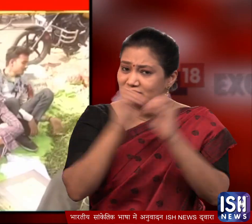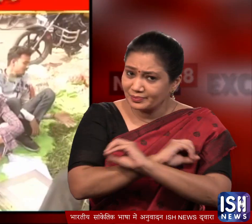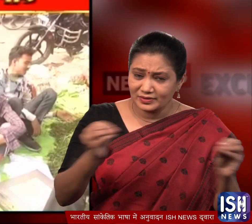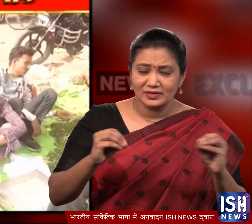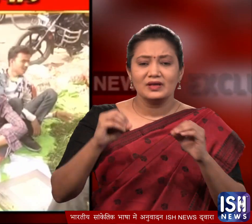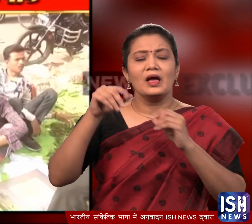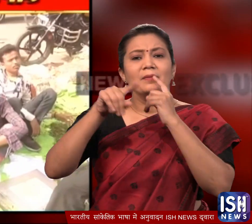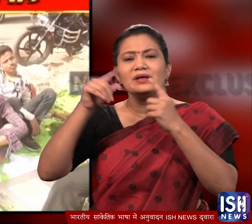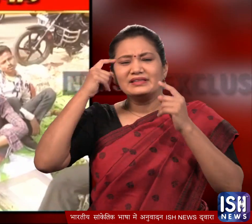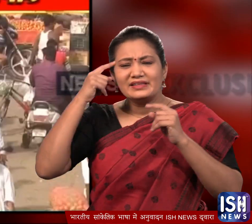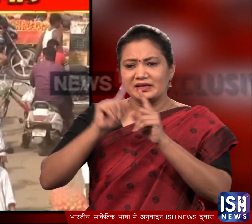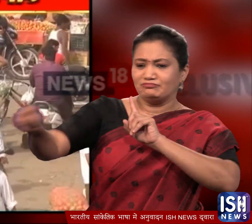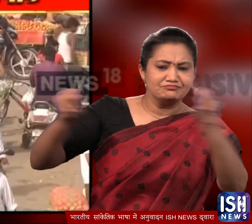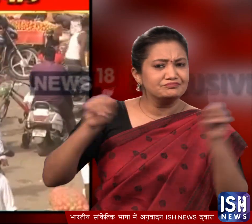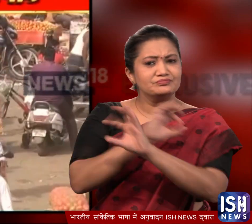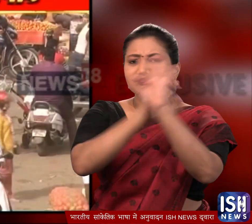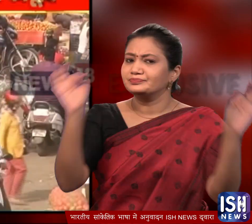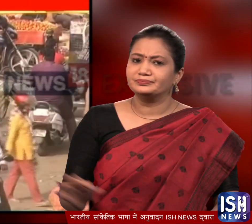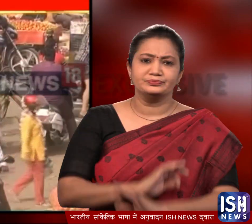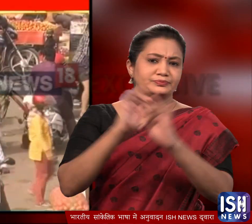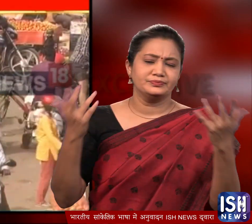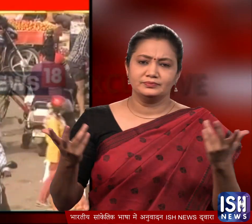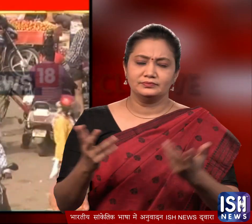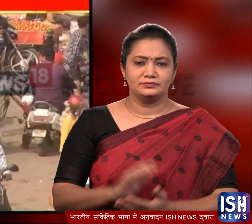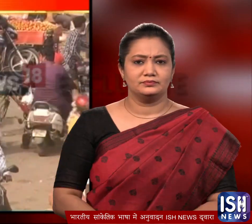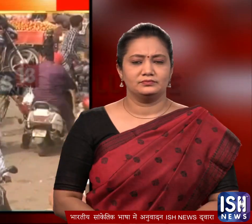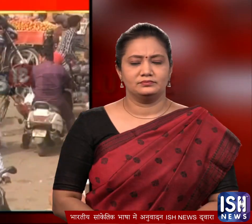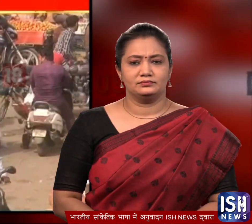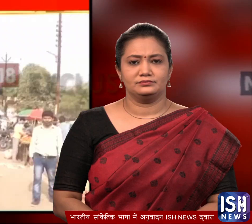किसी ने मास्क लगाया था, न ही कोई जरूरी दूरी के नियम का पालन करता दिखा।